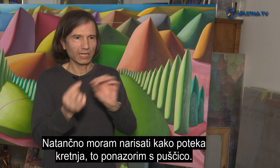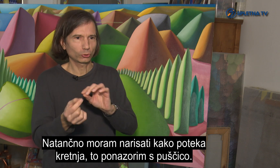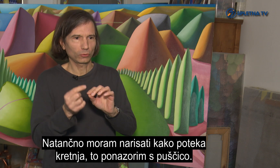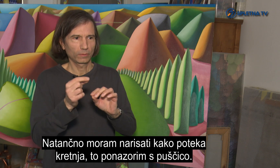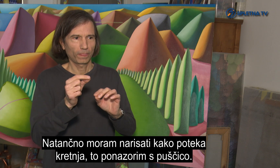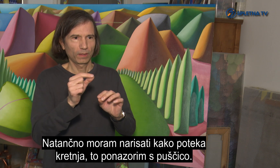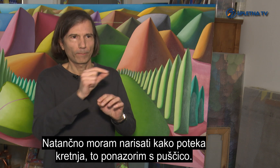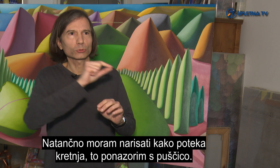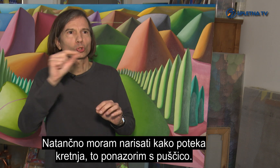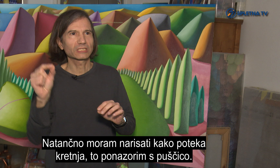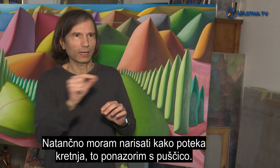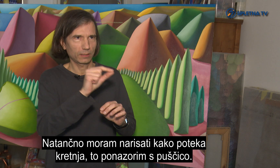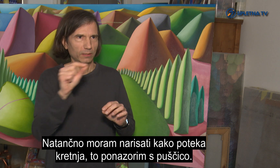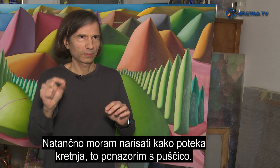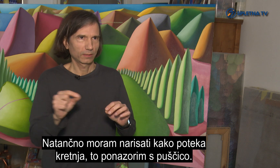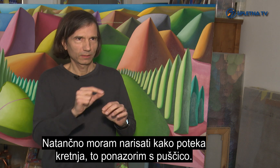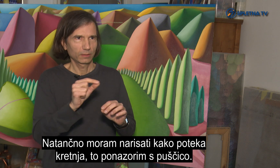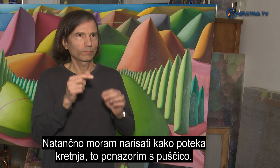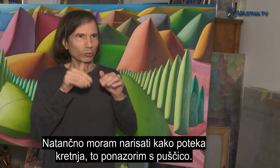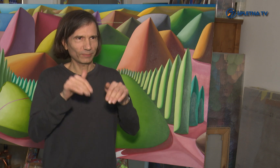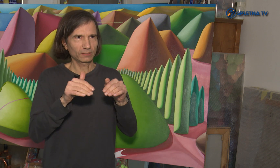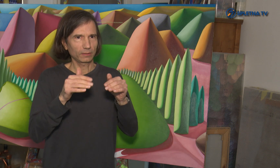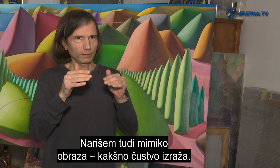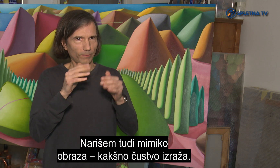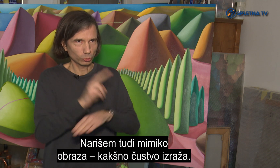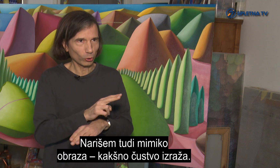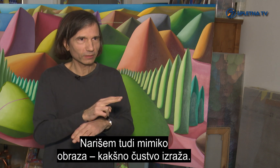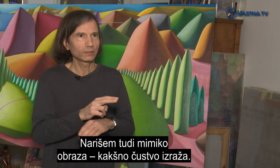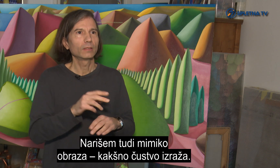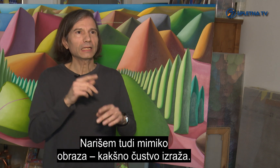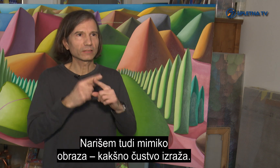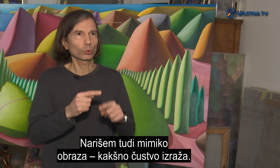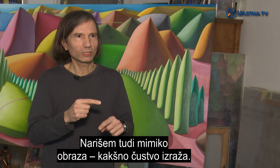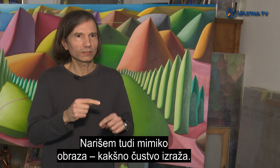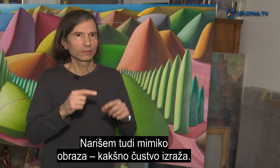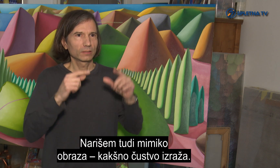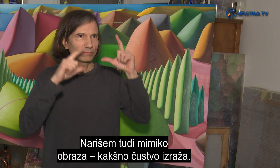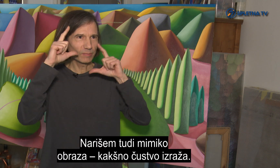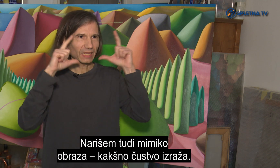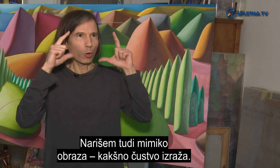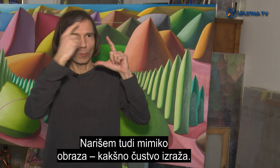pokaže precisa, mora biti pozoren in tudi mimika